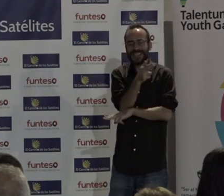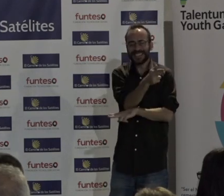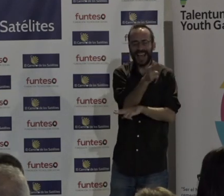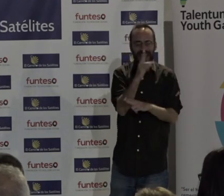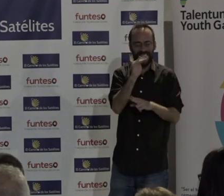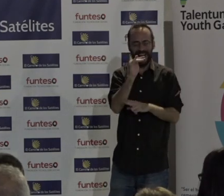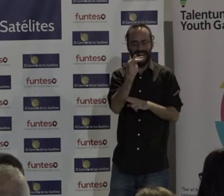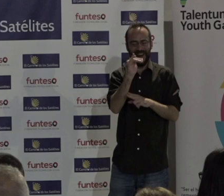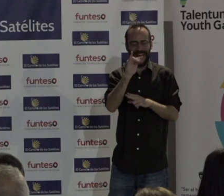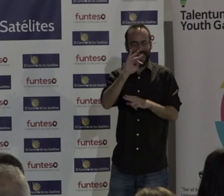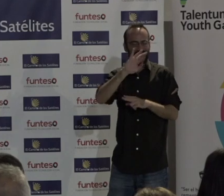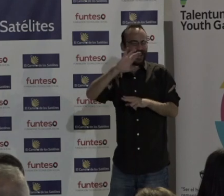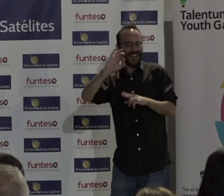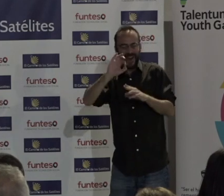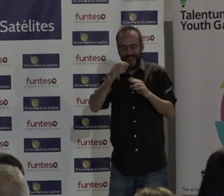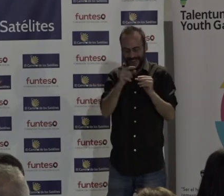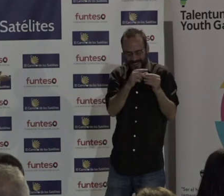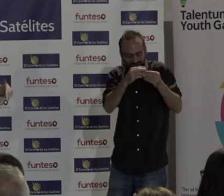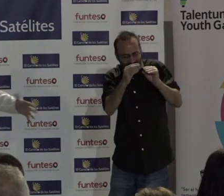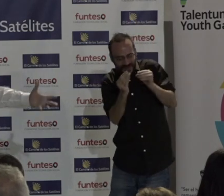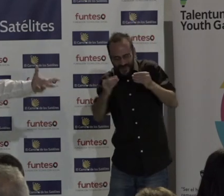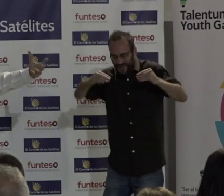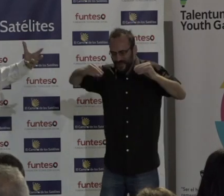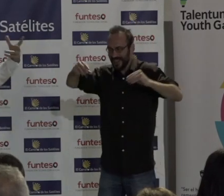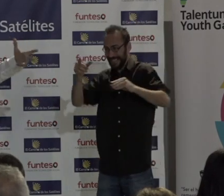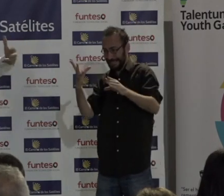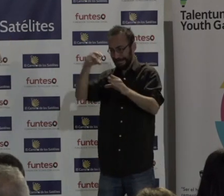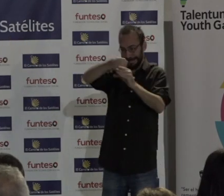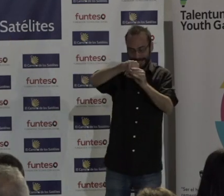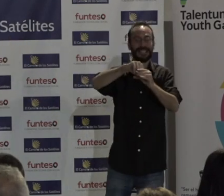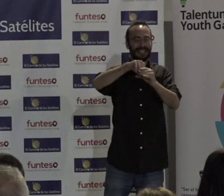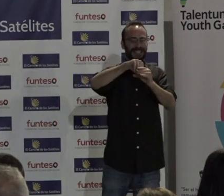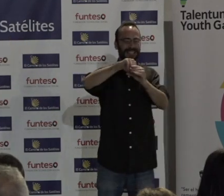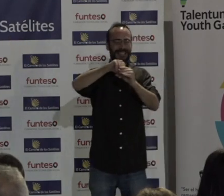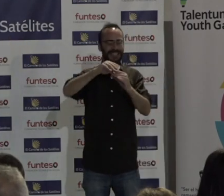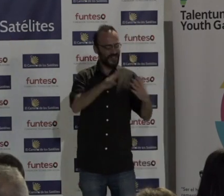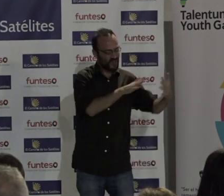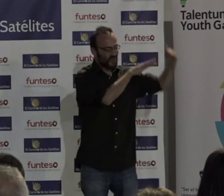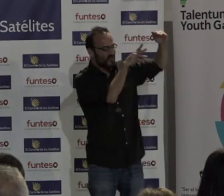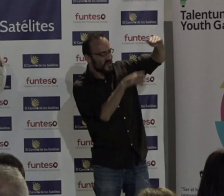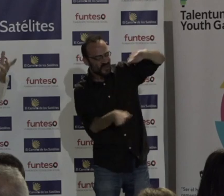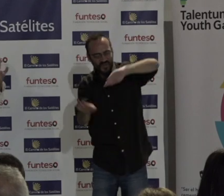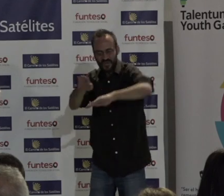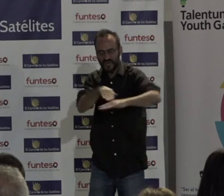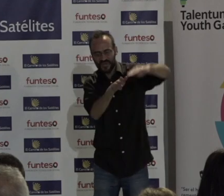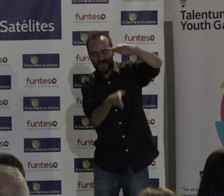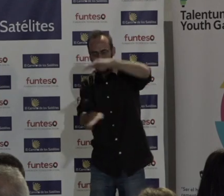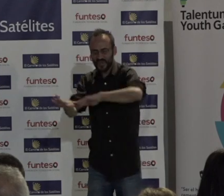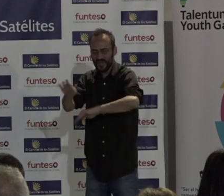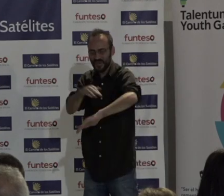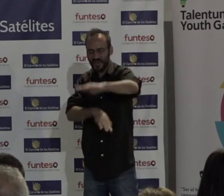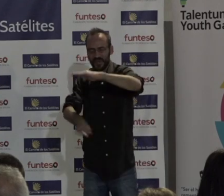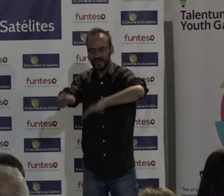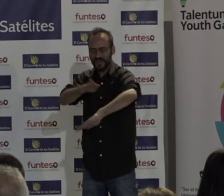Terra Cha, en el interior de Lugo, las anguilas corrían porque había mil ríos que las traían desde el mar al